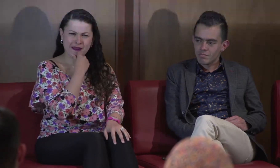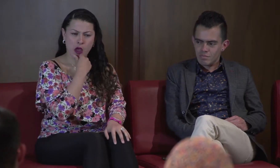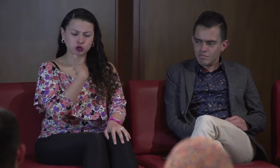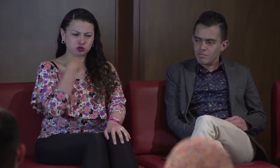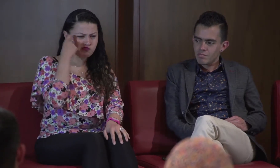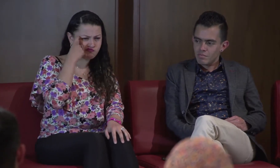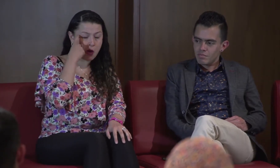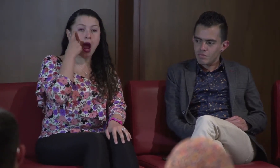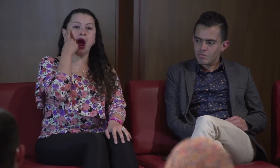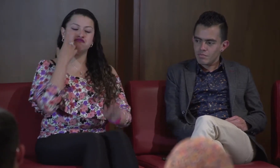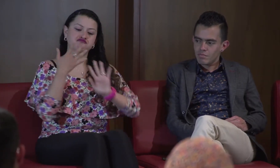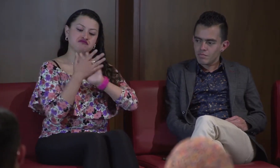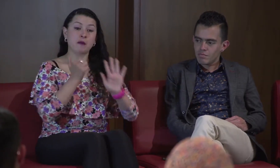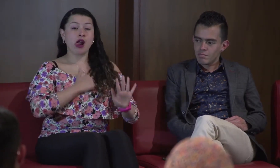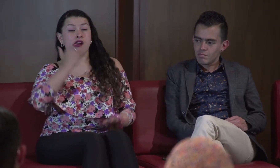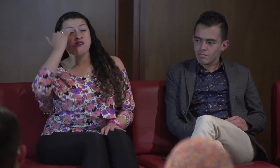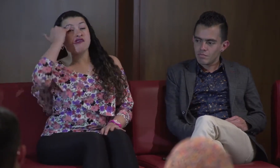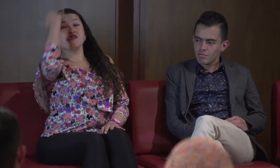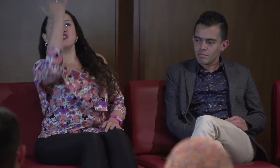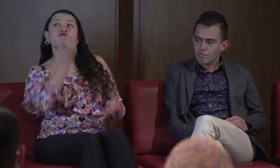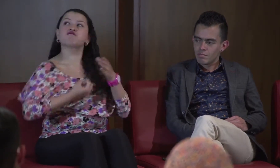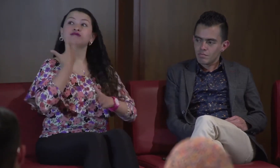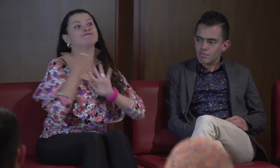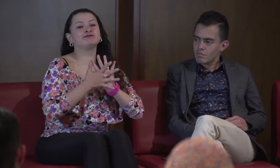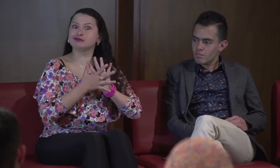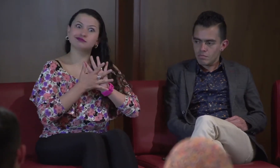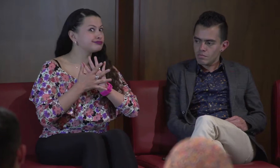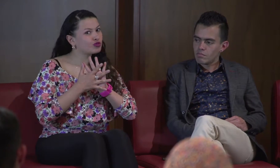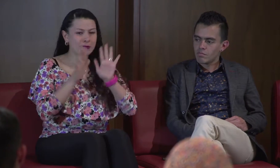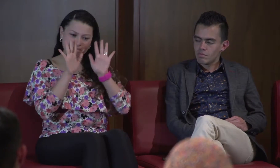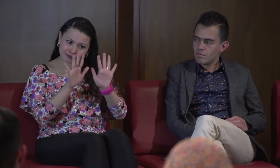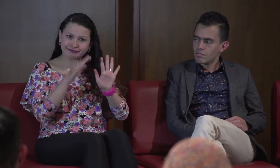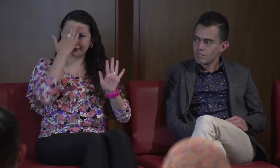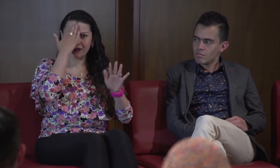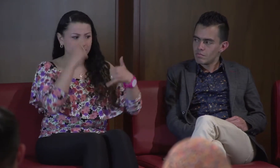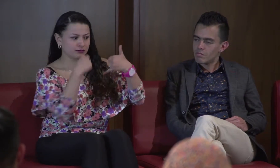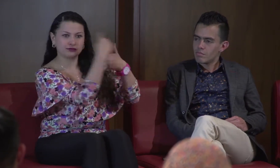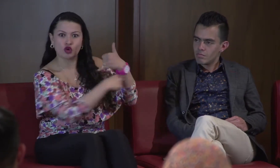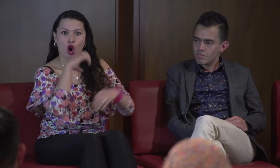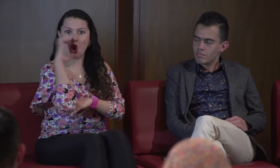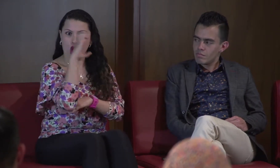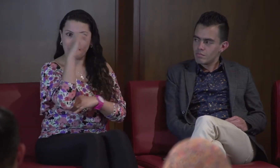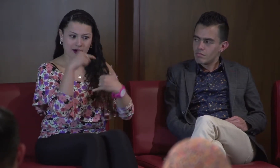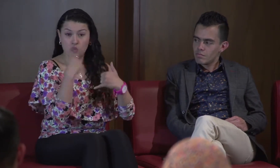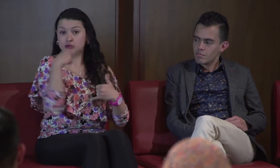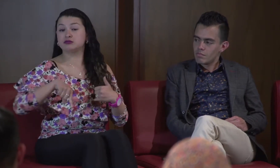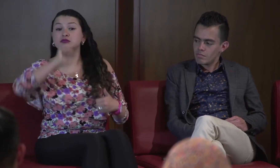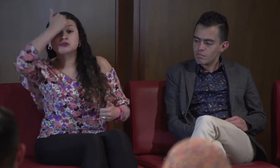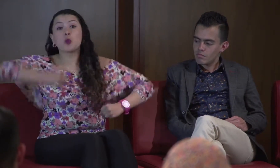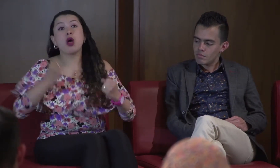un concepto equivalente. Así que empezamos a mirar y la idea sería tal vez no crear una